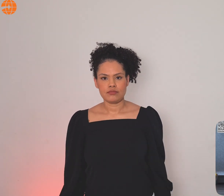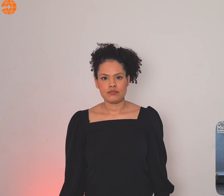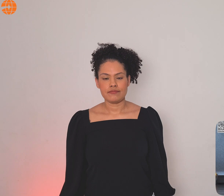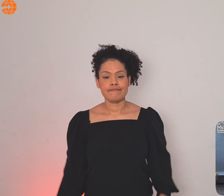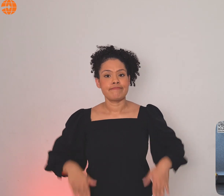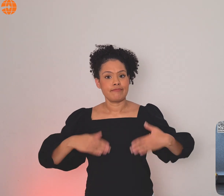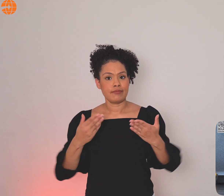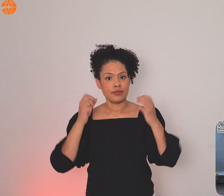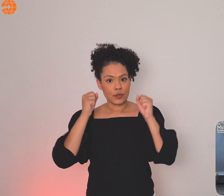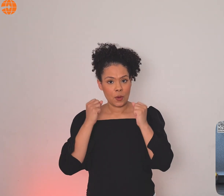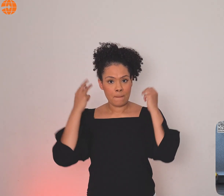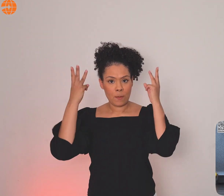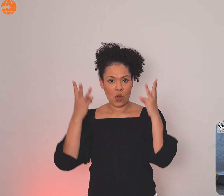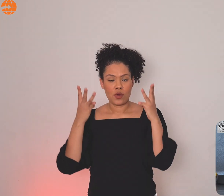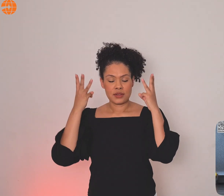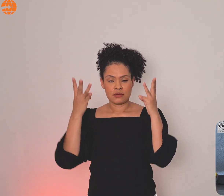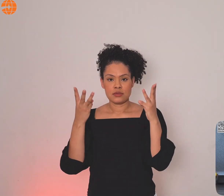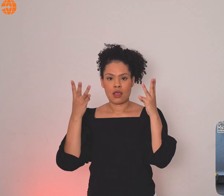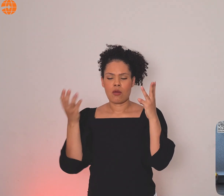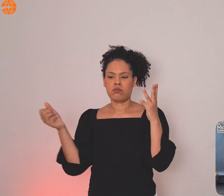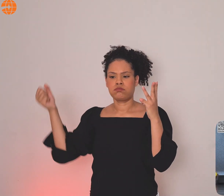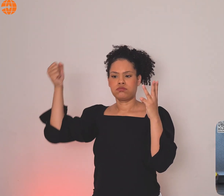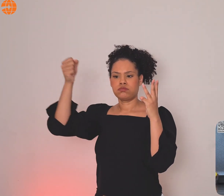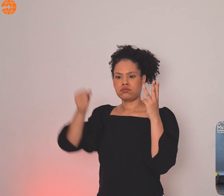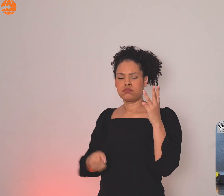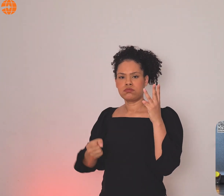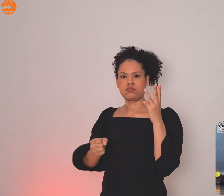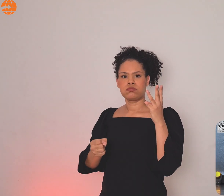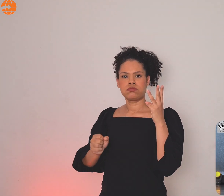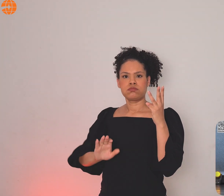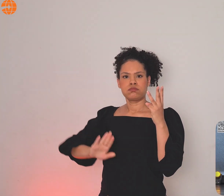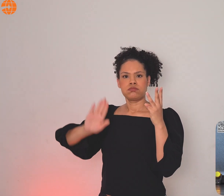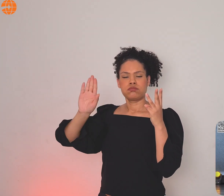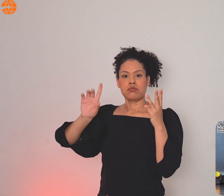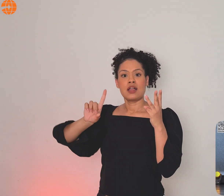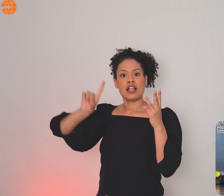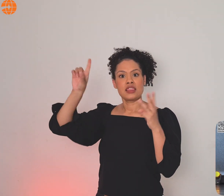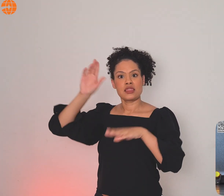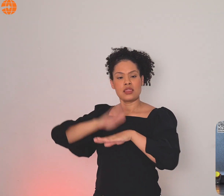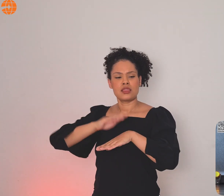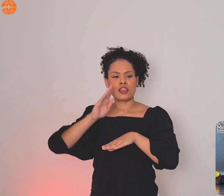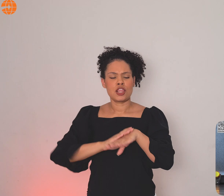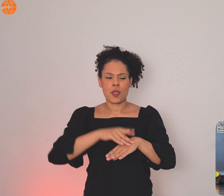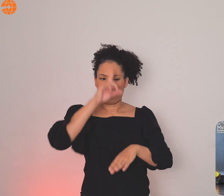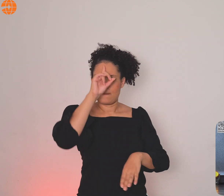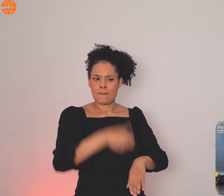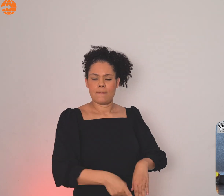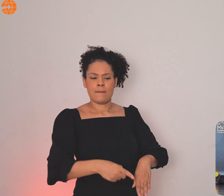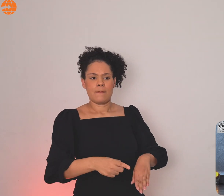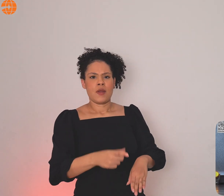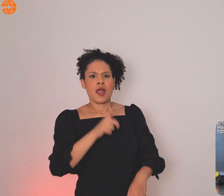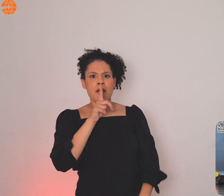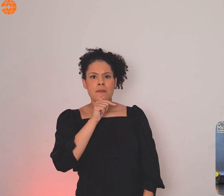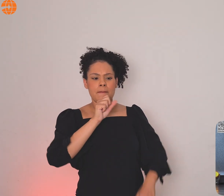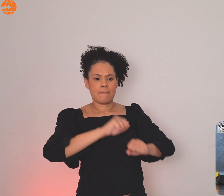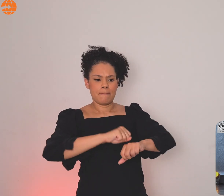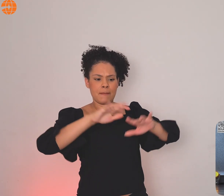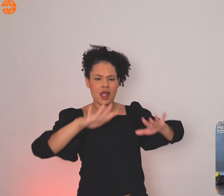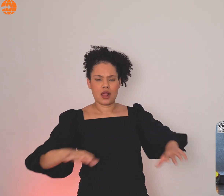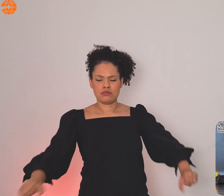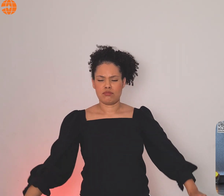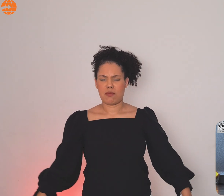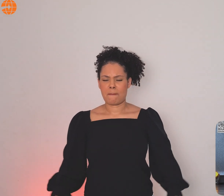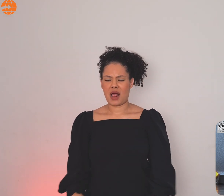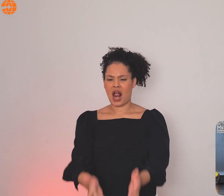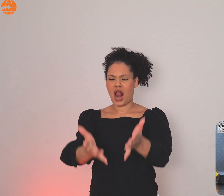então Moisés estendeu a mão sobre o mar, e o Senhor afastou o mar, e o tornou em terra seca, com um forte